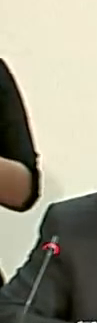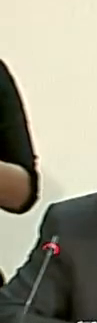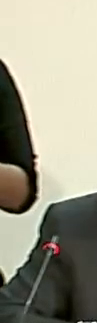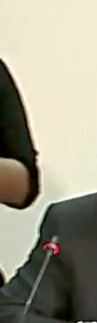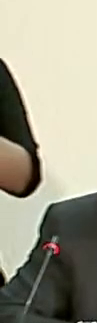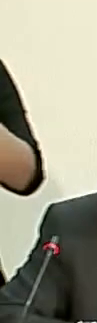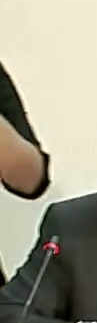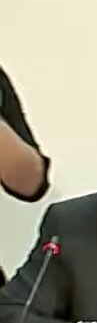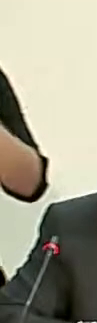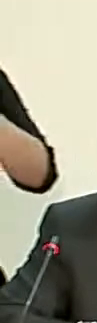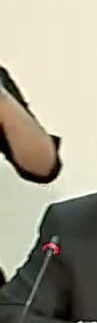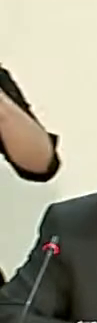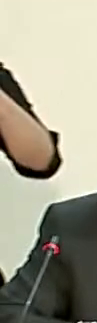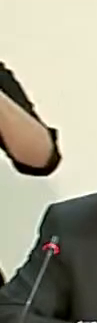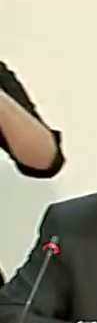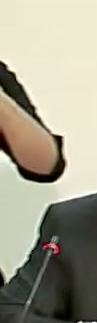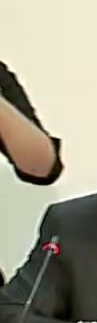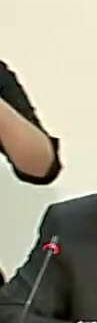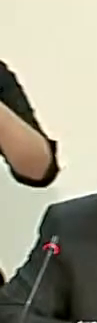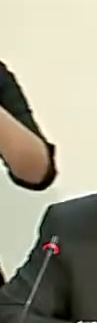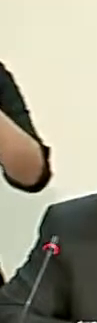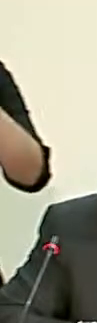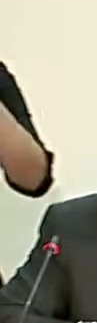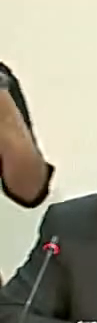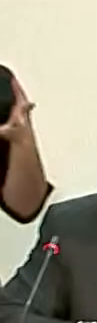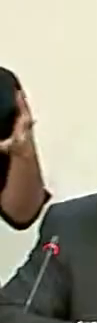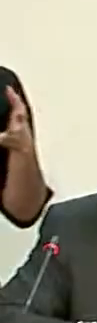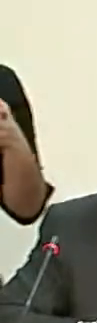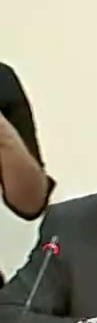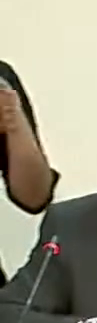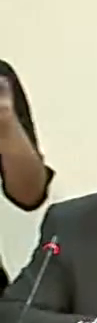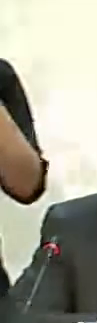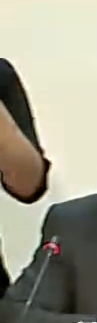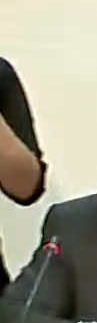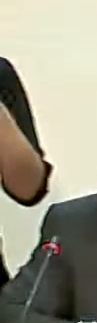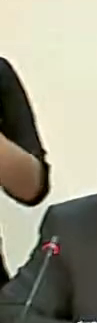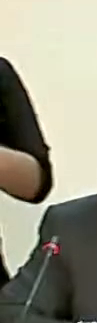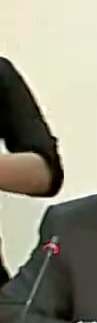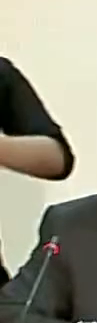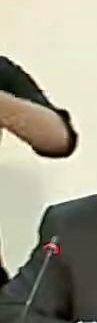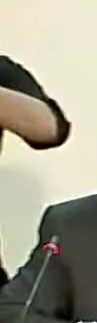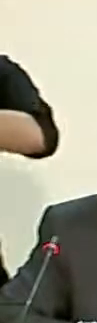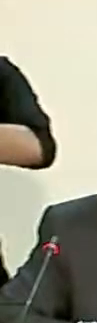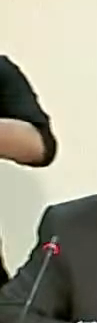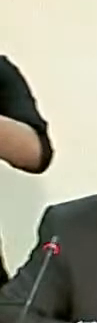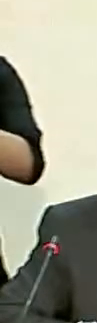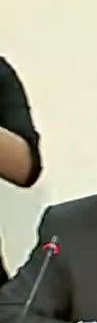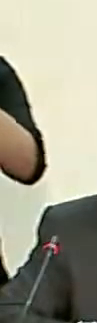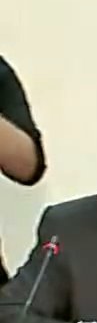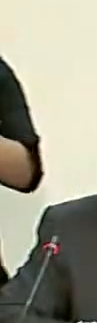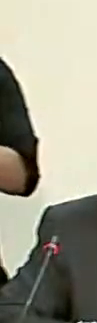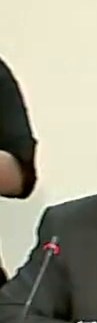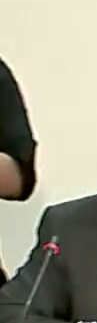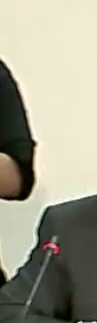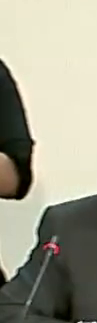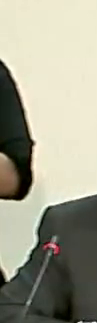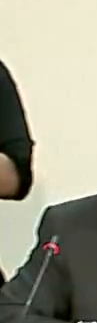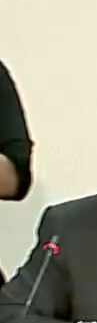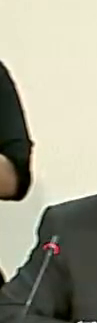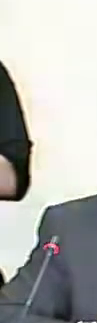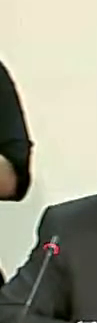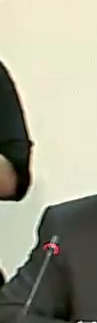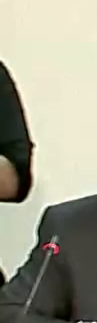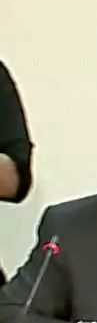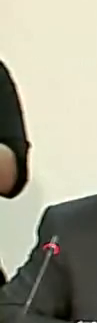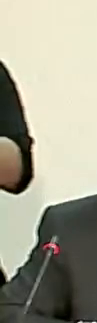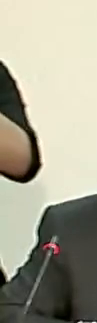diferentes administraciones públicas a colaborar con el INCOFER en la